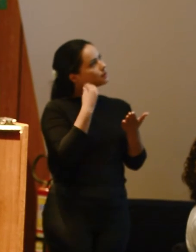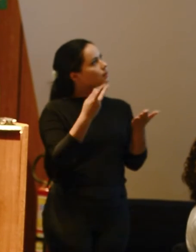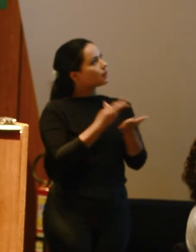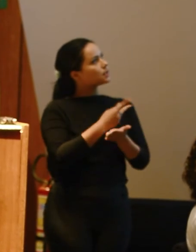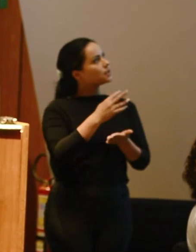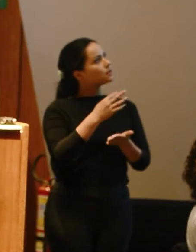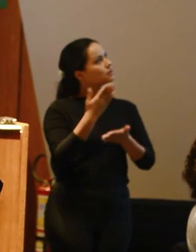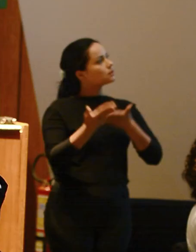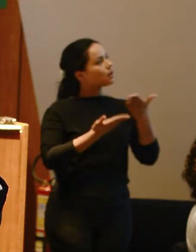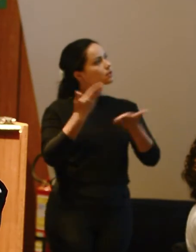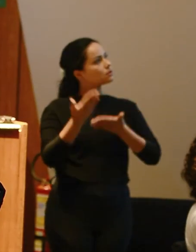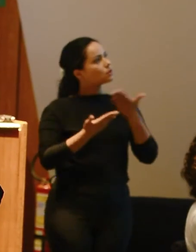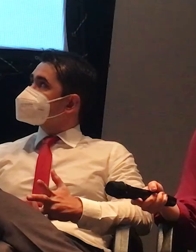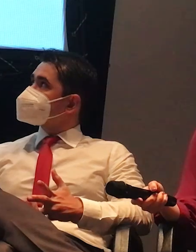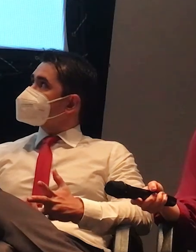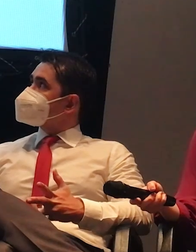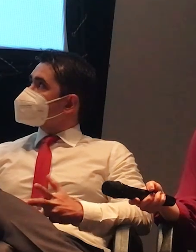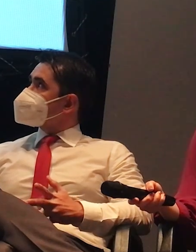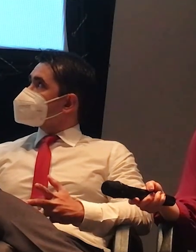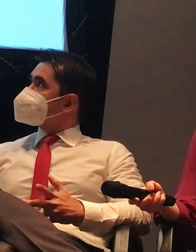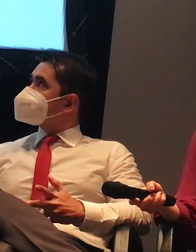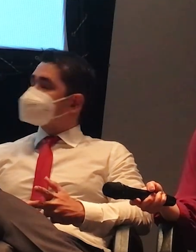dessas transições de sistema para o transcutâneo?